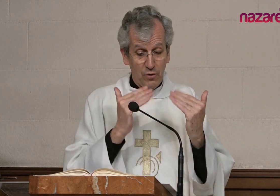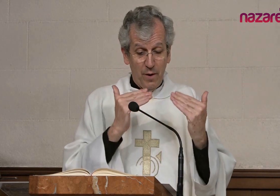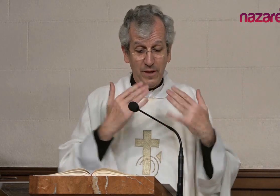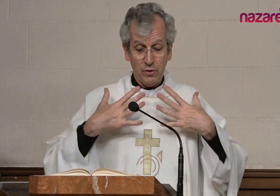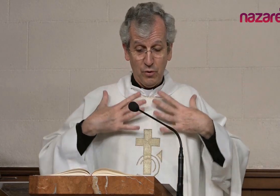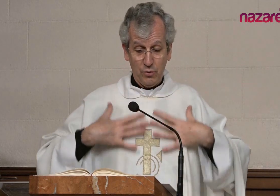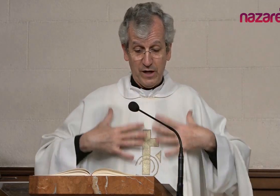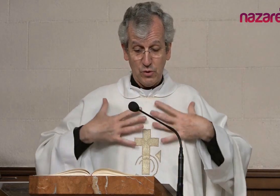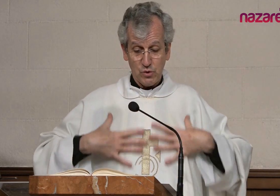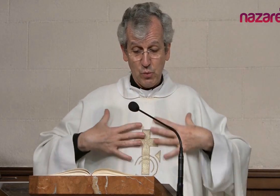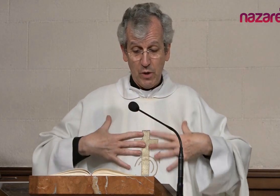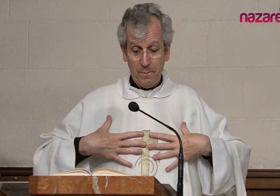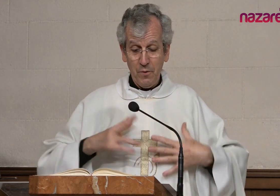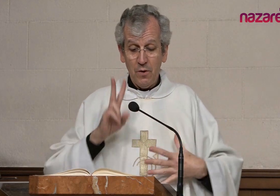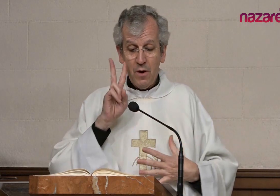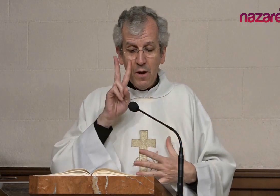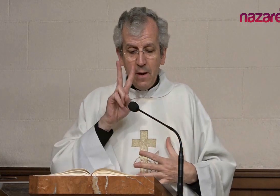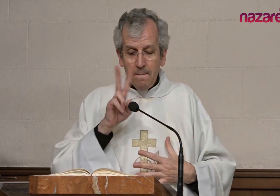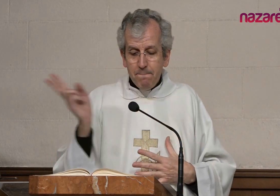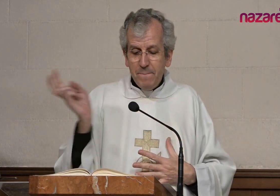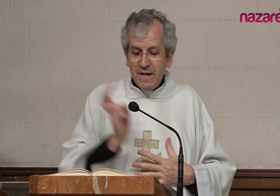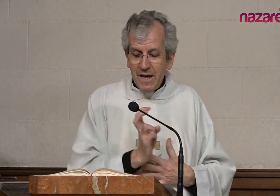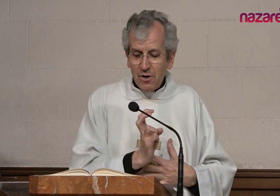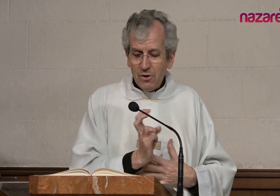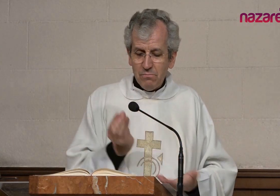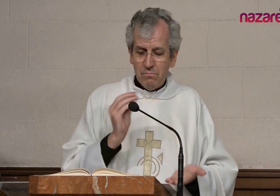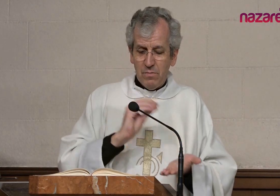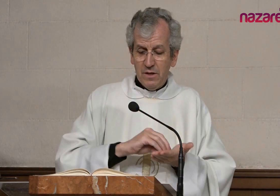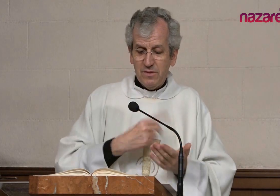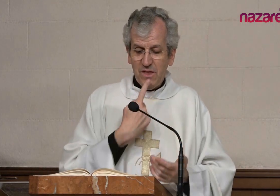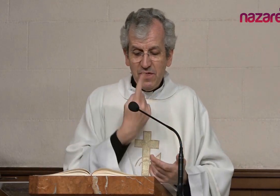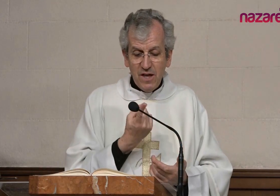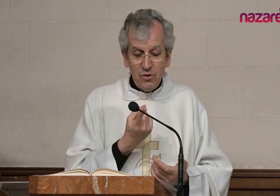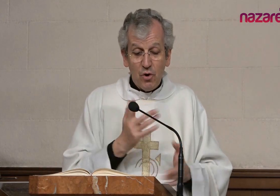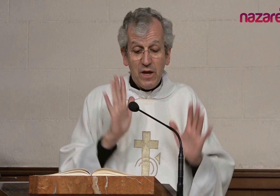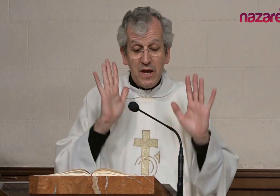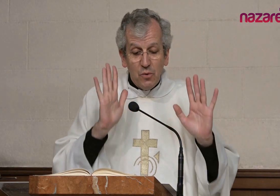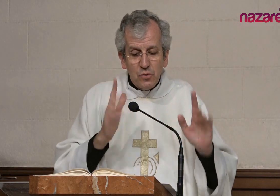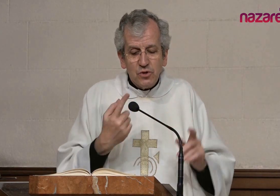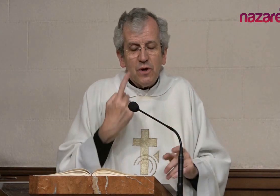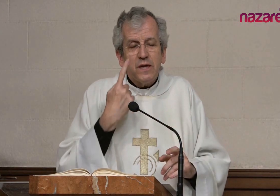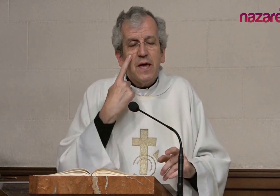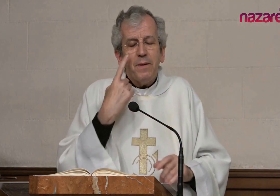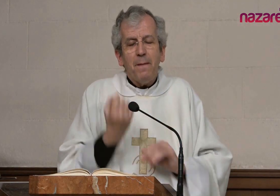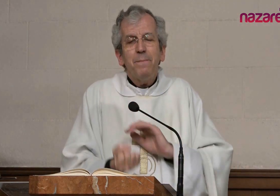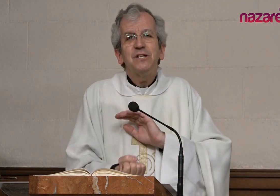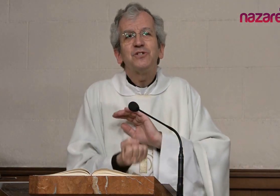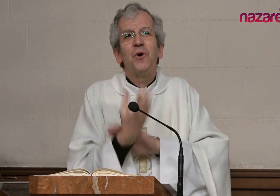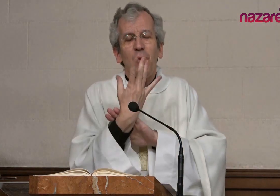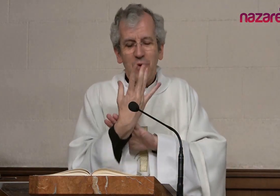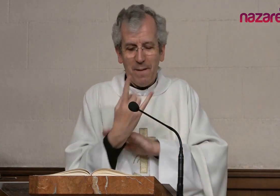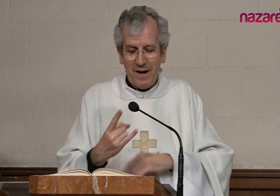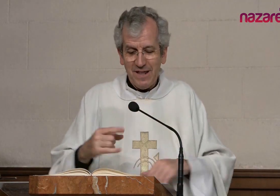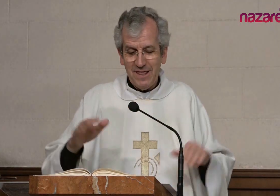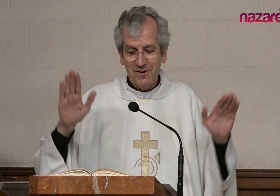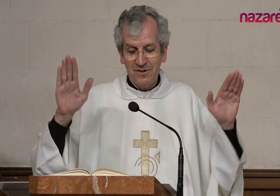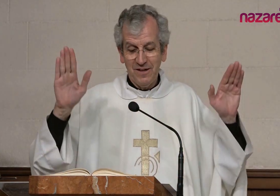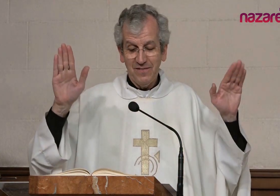no habiendo encontrado su cuerpo, vinieron diciendo incluso que habían visto una aparición